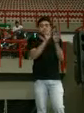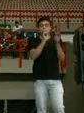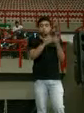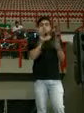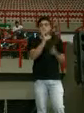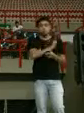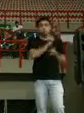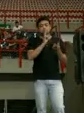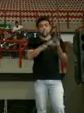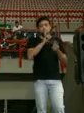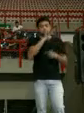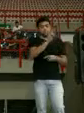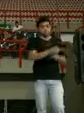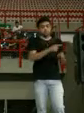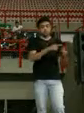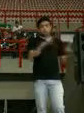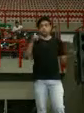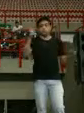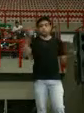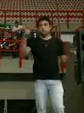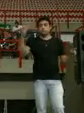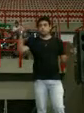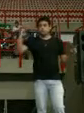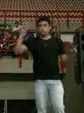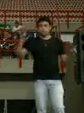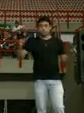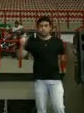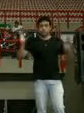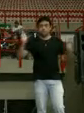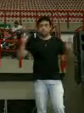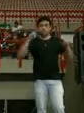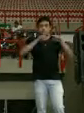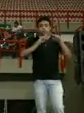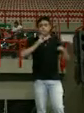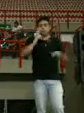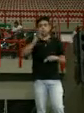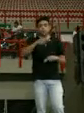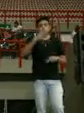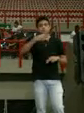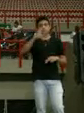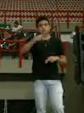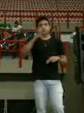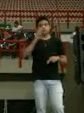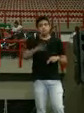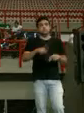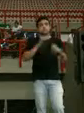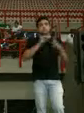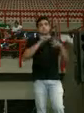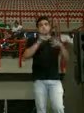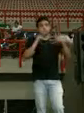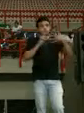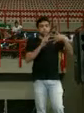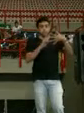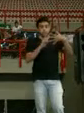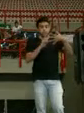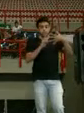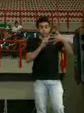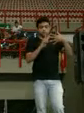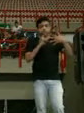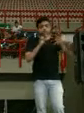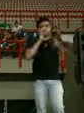Consegue. O morcego vai de 1000 a 120 mil. Portanto, a resposta da terceira questão é a letra D de dado.